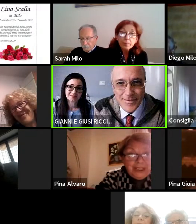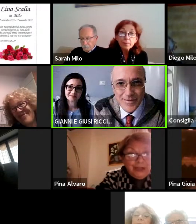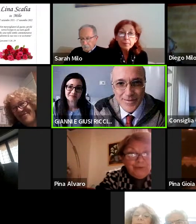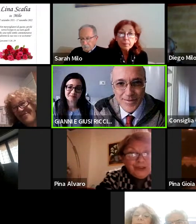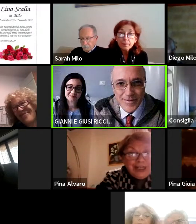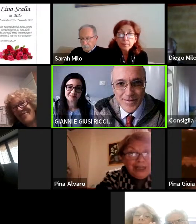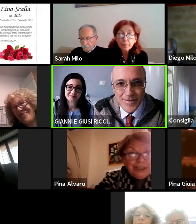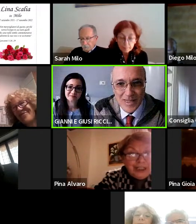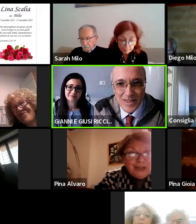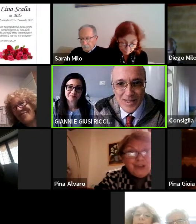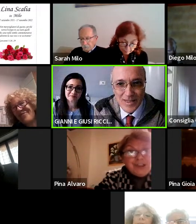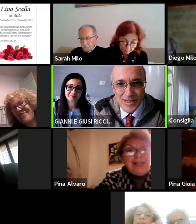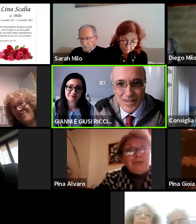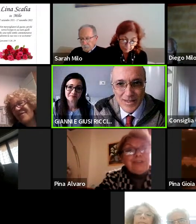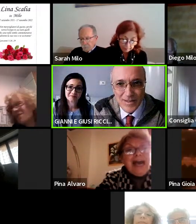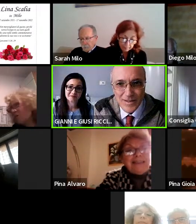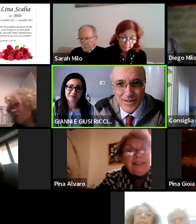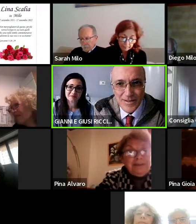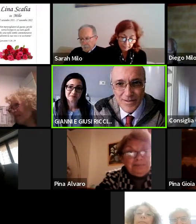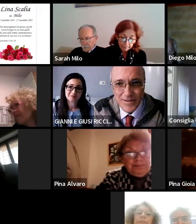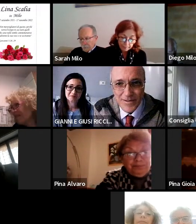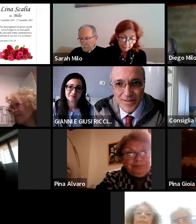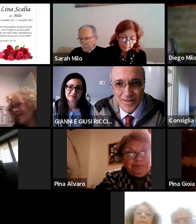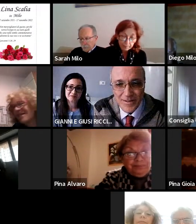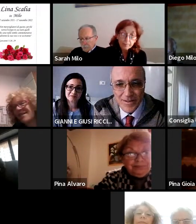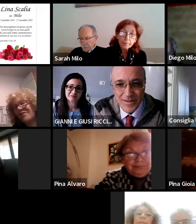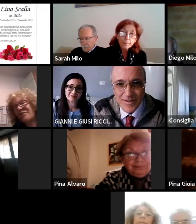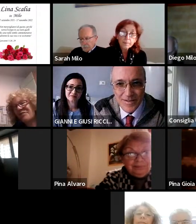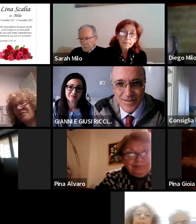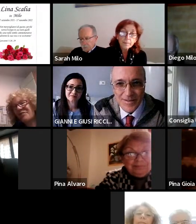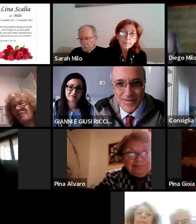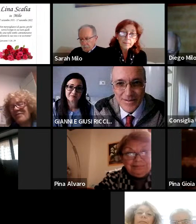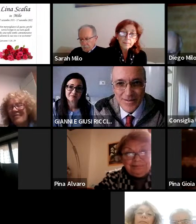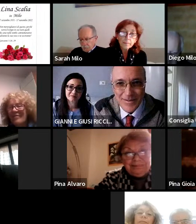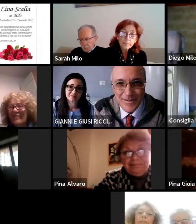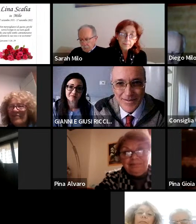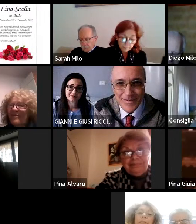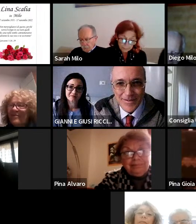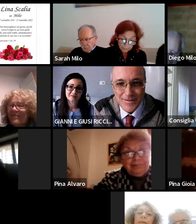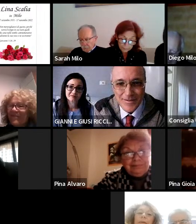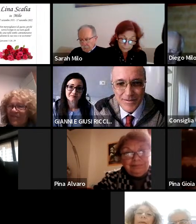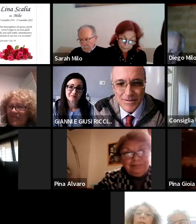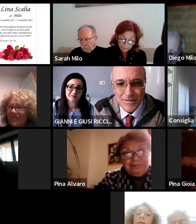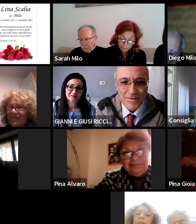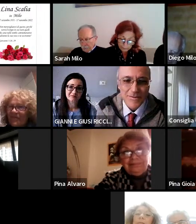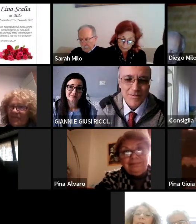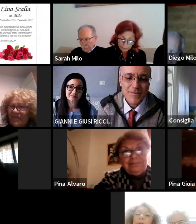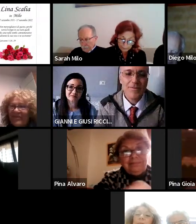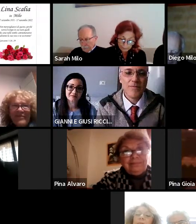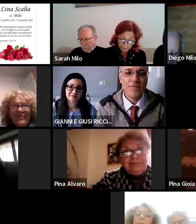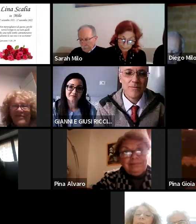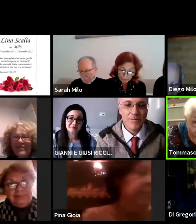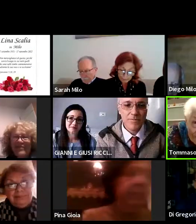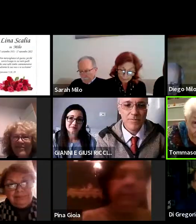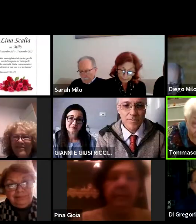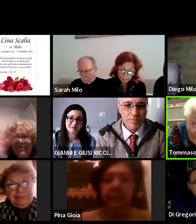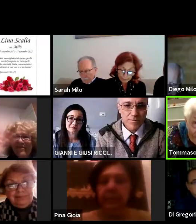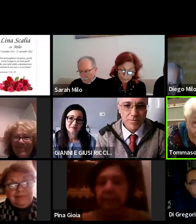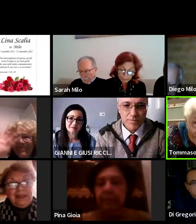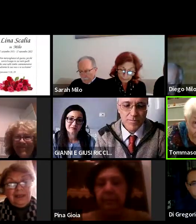io non riesco a ricordarmi tutti vedo Gianni c'è dal padre gli altri non me li